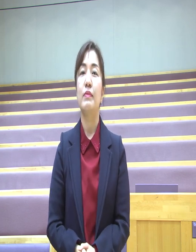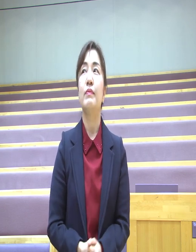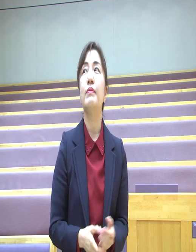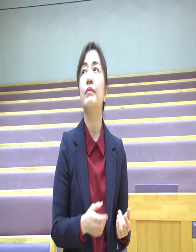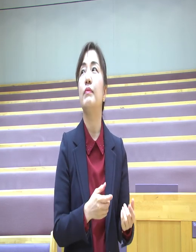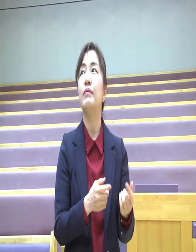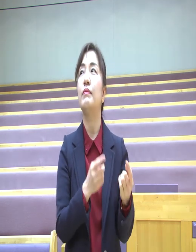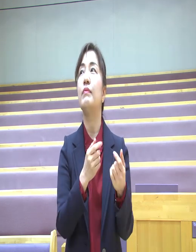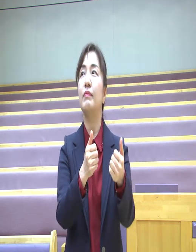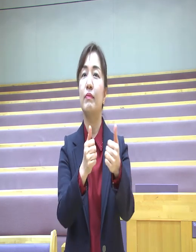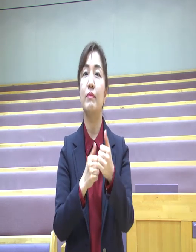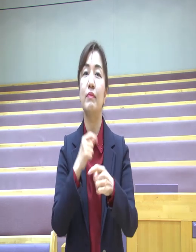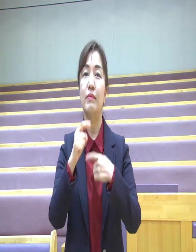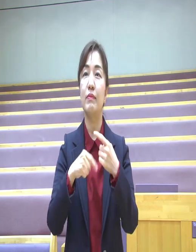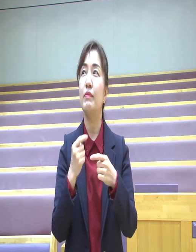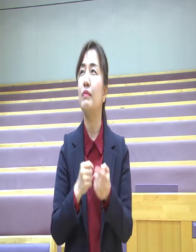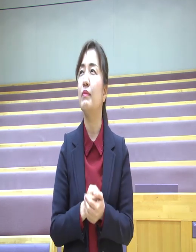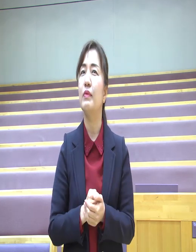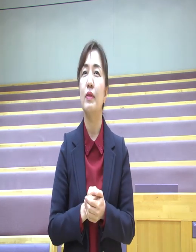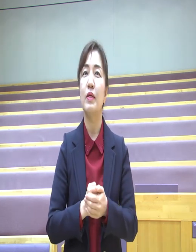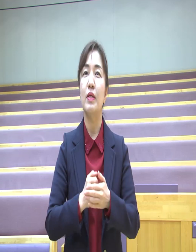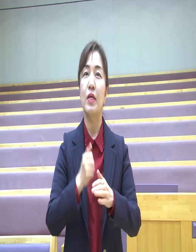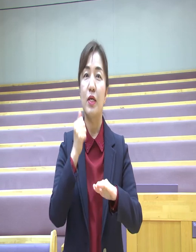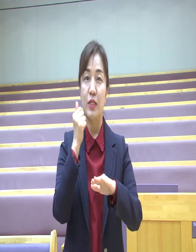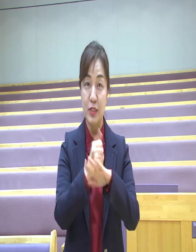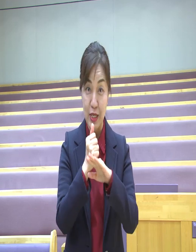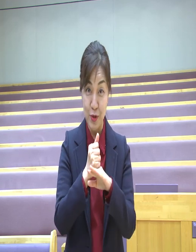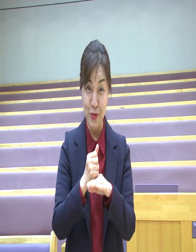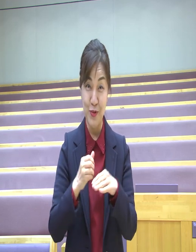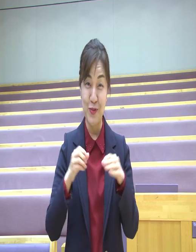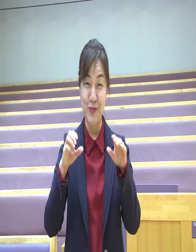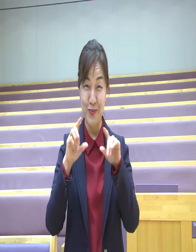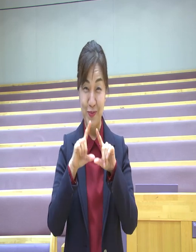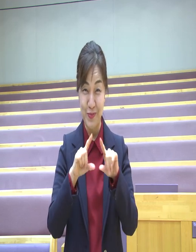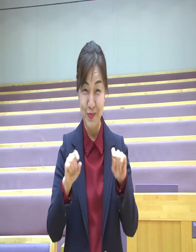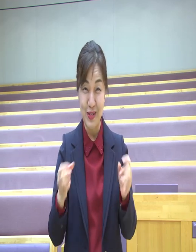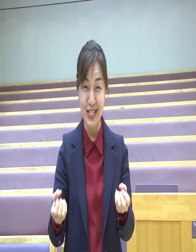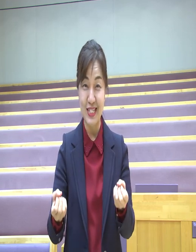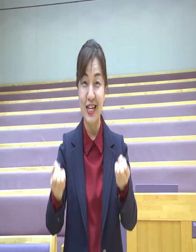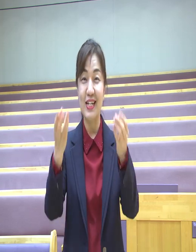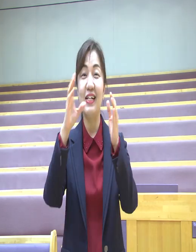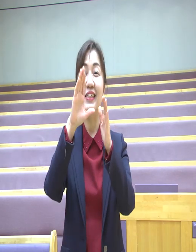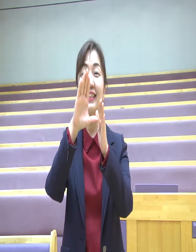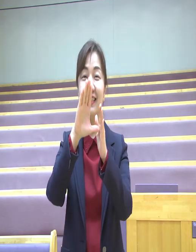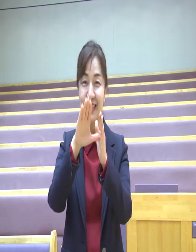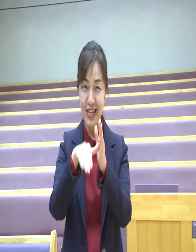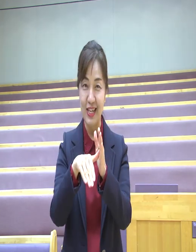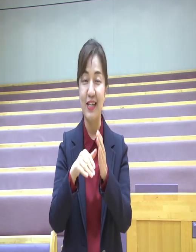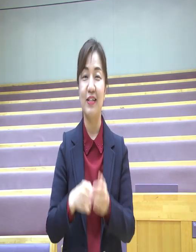네, 한번 같이 따라 하시겠습니다. 최후 만찬을 하신 그때에